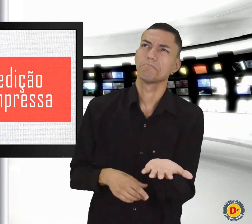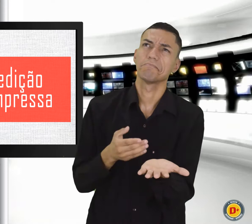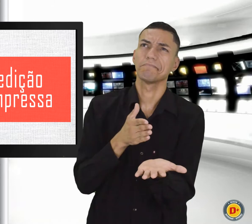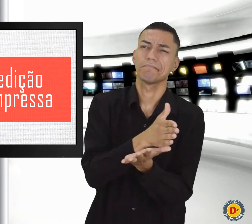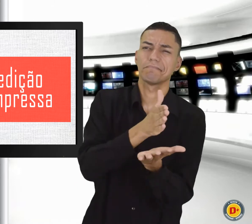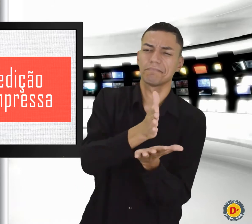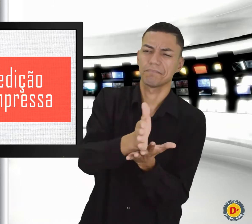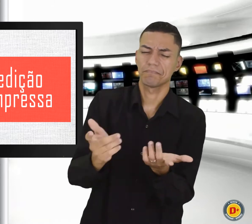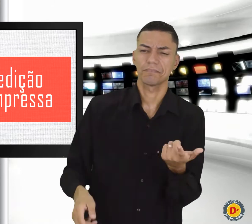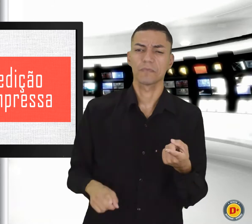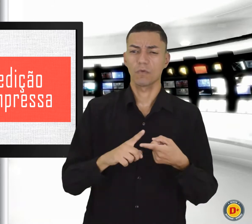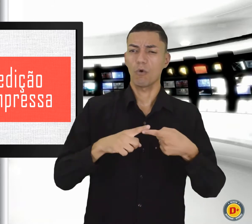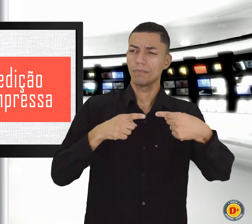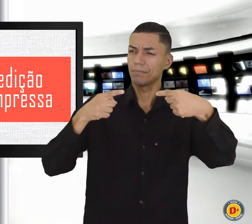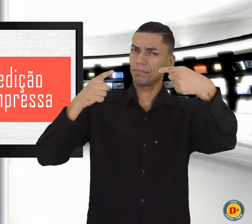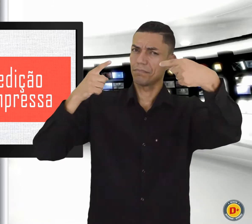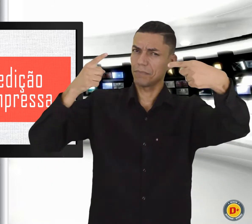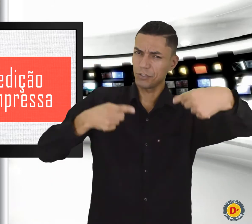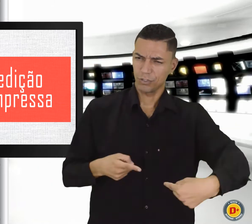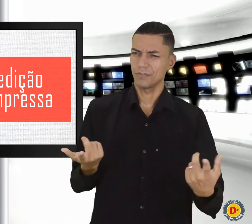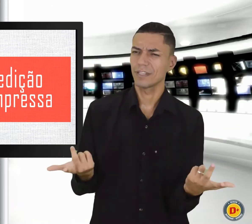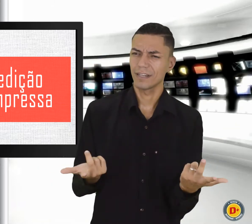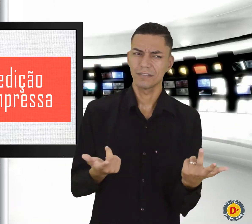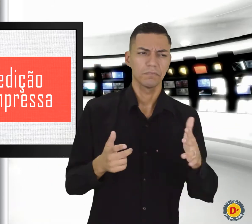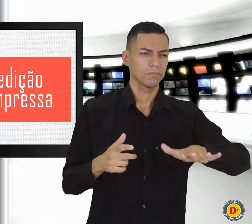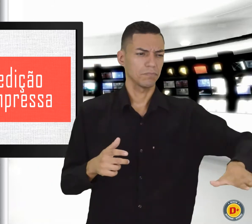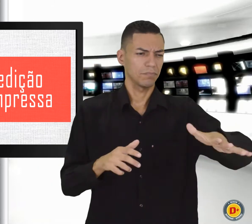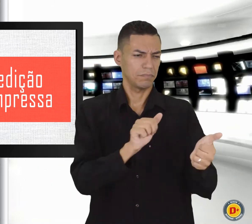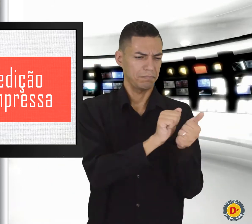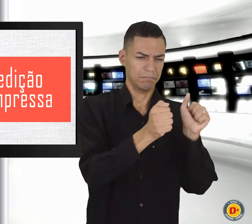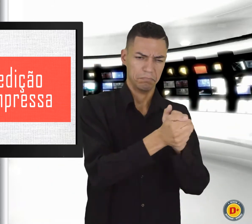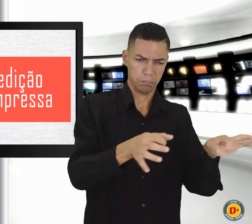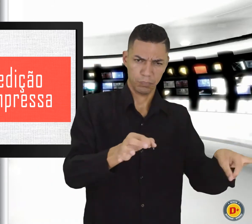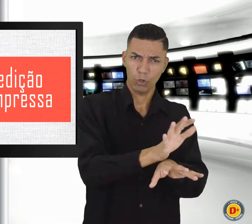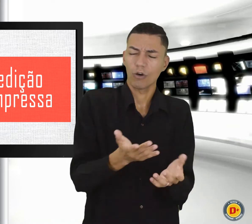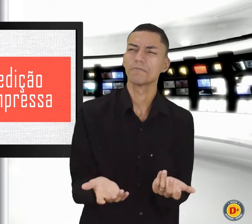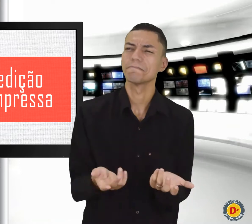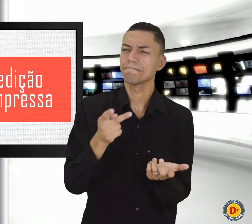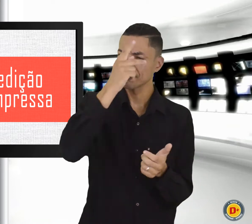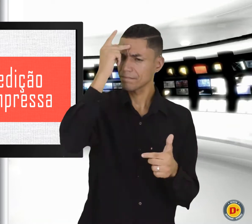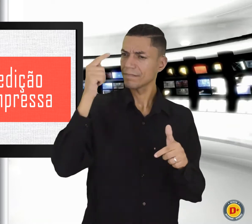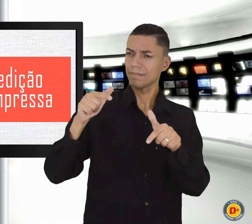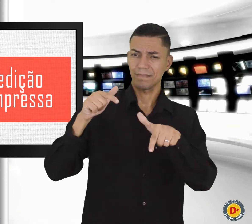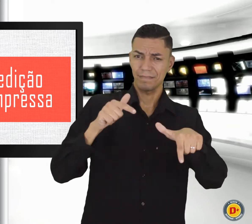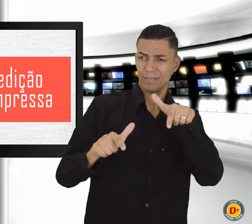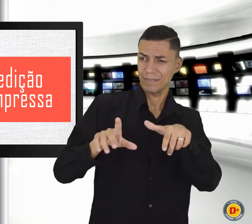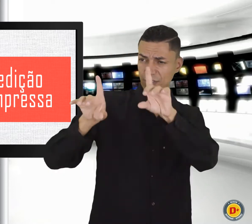apoiado são competitividade, recintos inclusivos, trabalhadores cuja